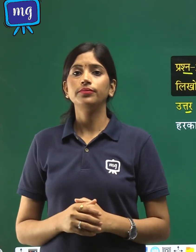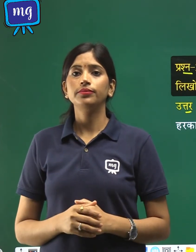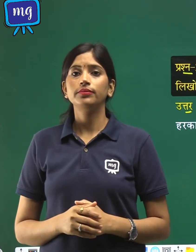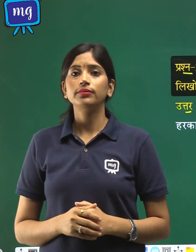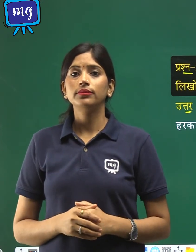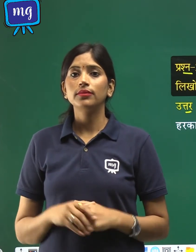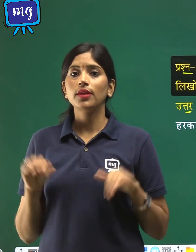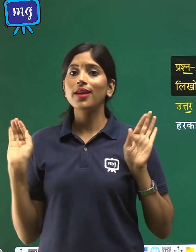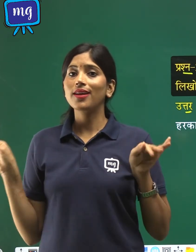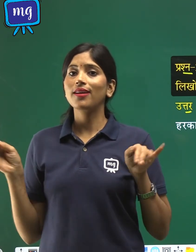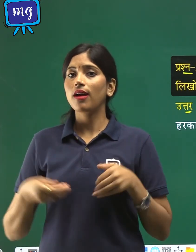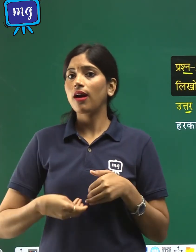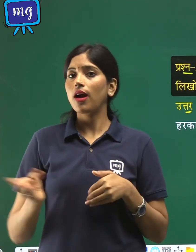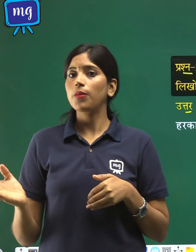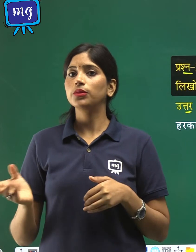कबूतर,